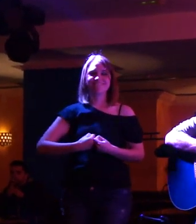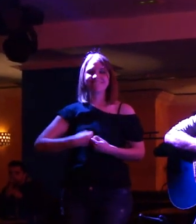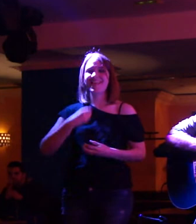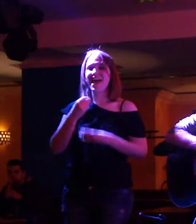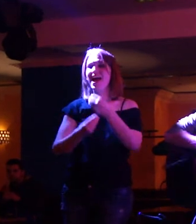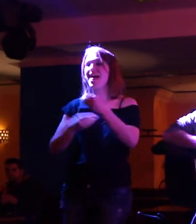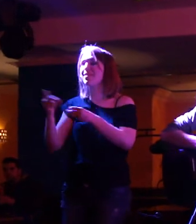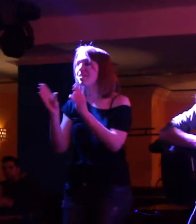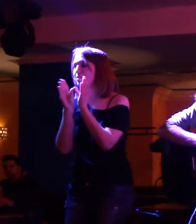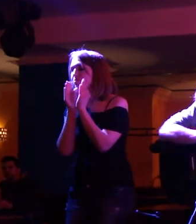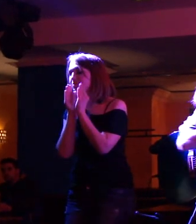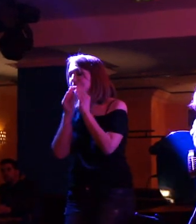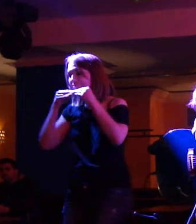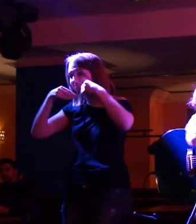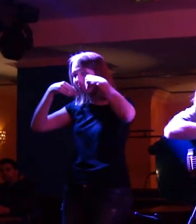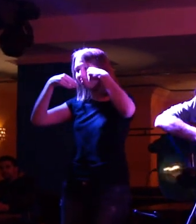arrancarle una sonrisa